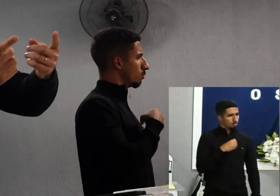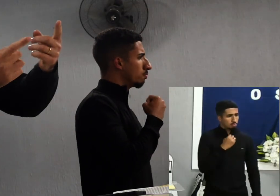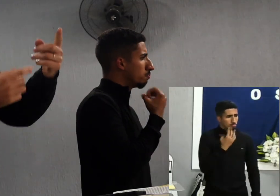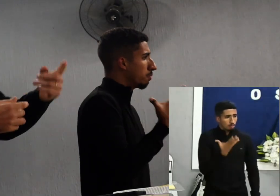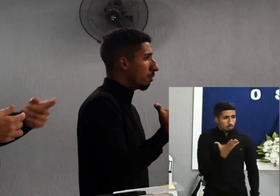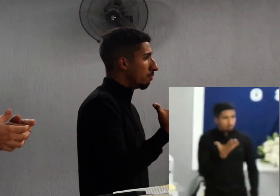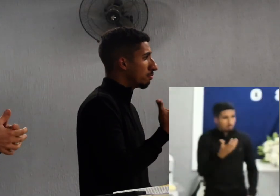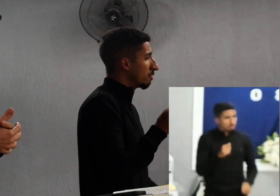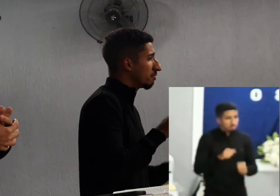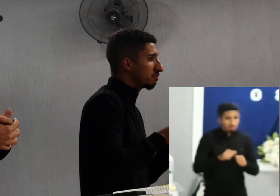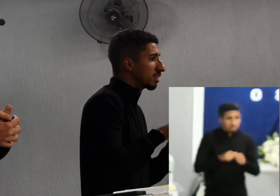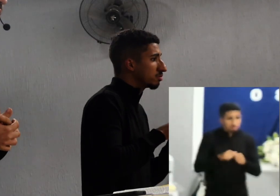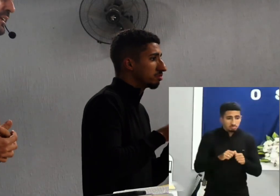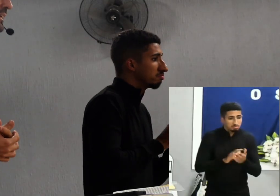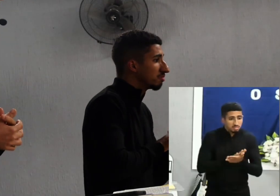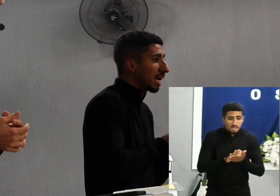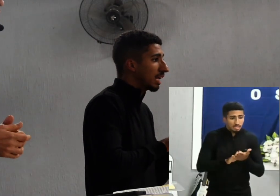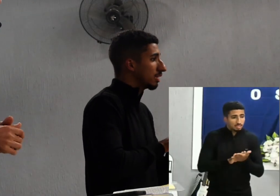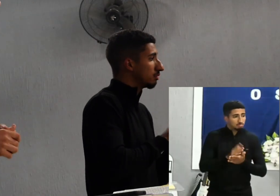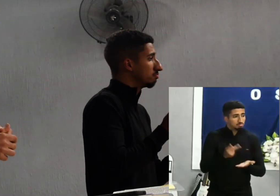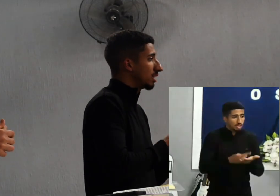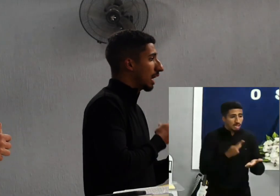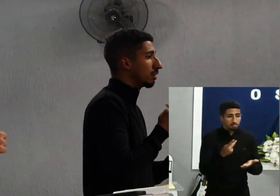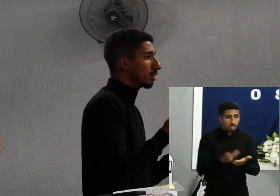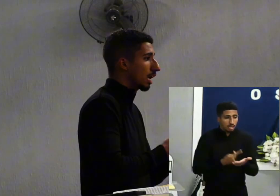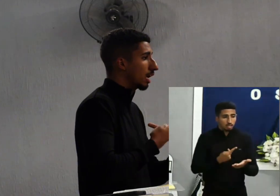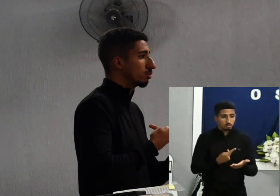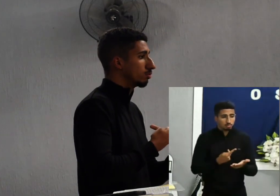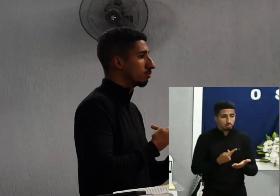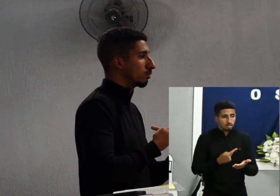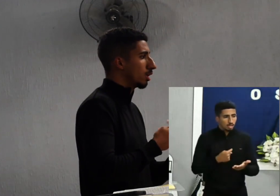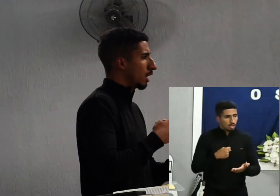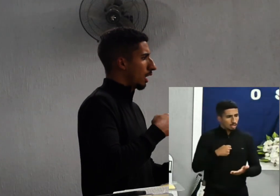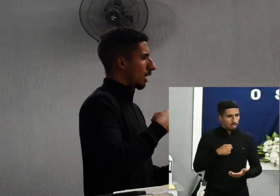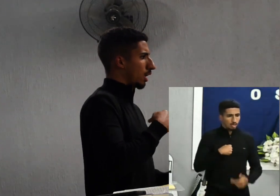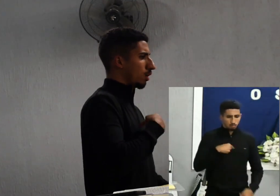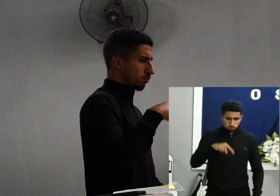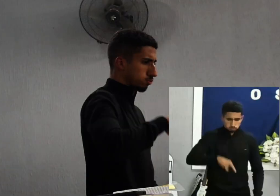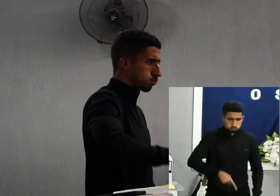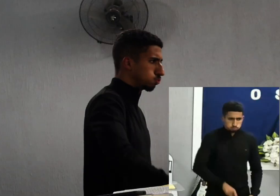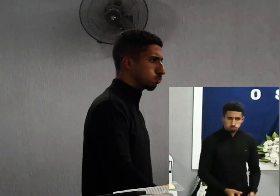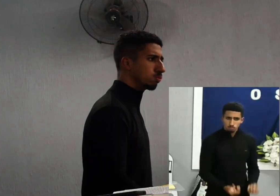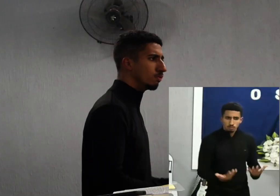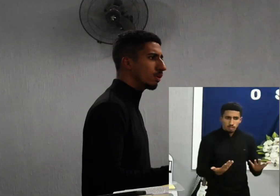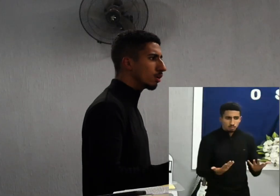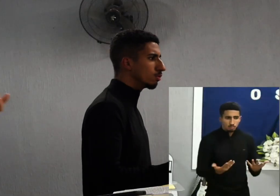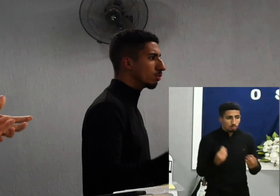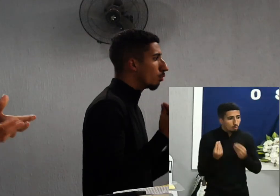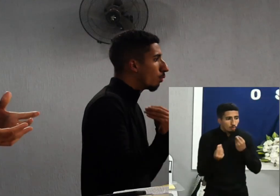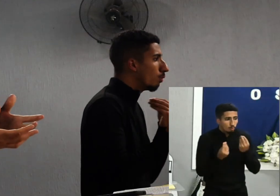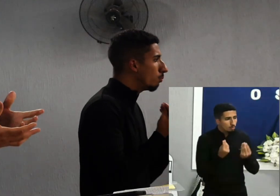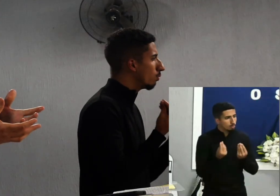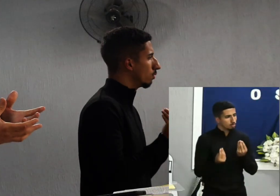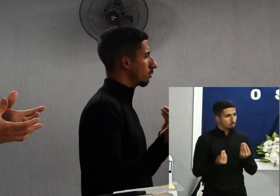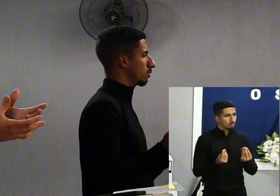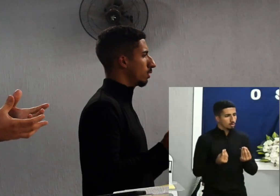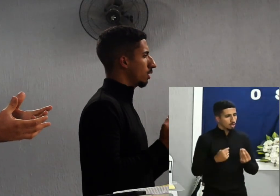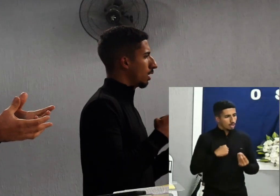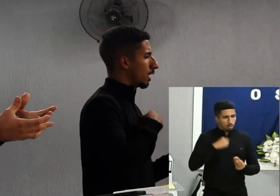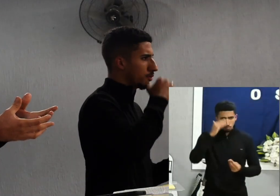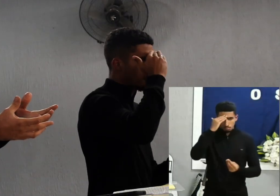e ele pode ser salvo? Sim, é isso que a mensagem do Evangelho diz. É isso que ela